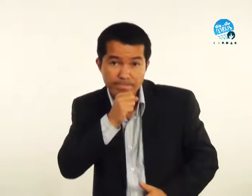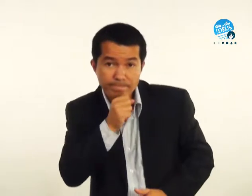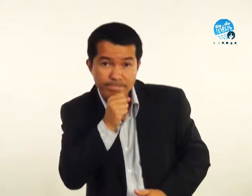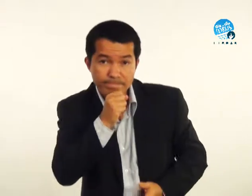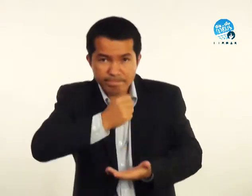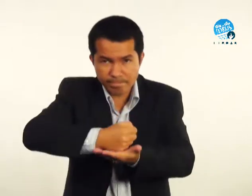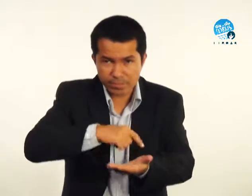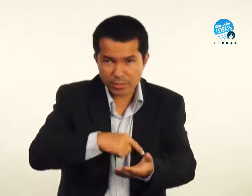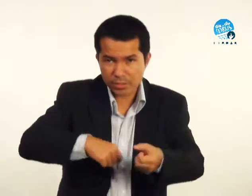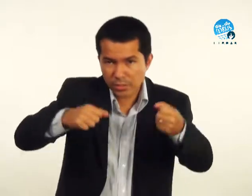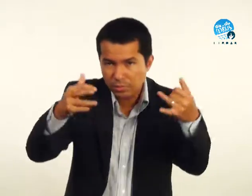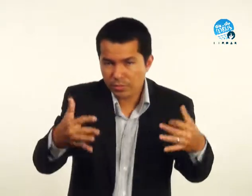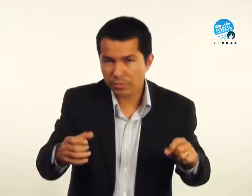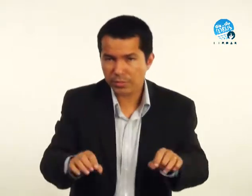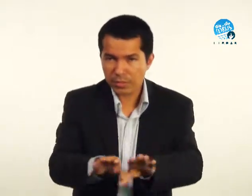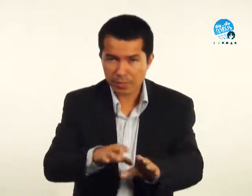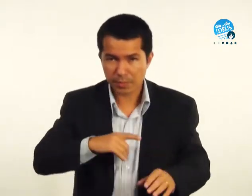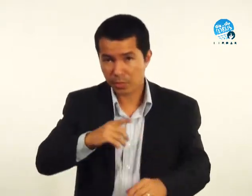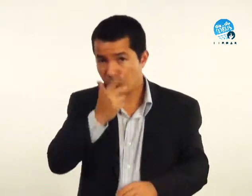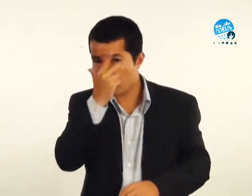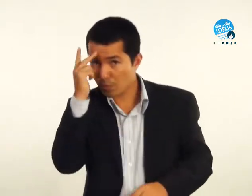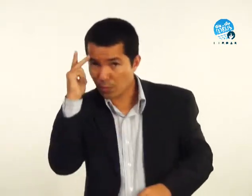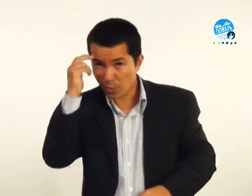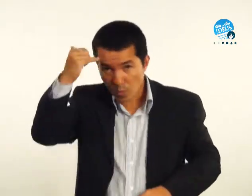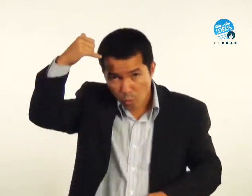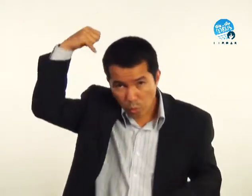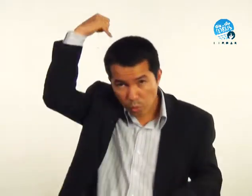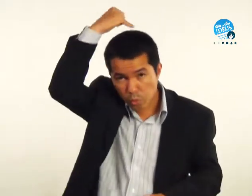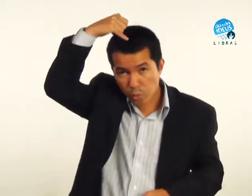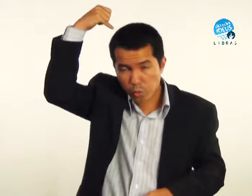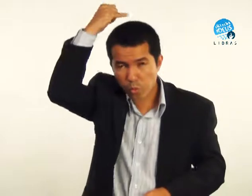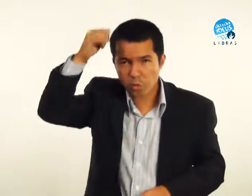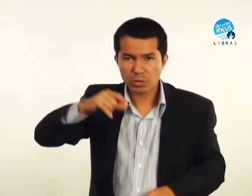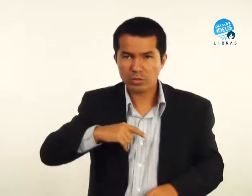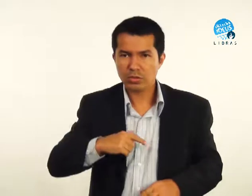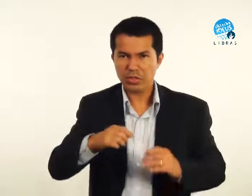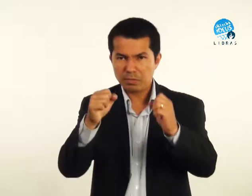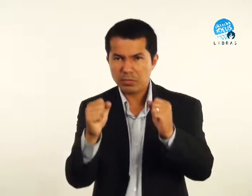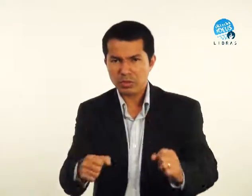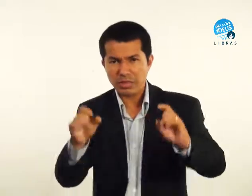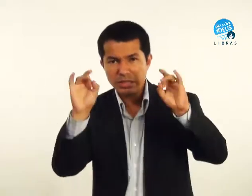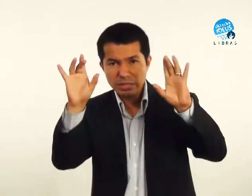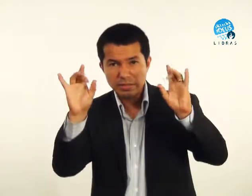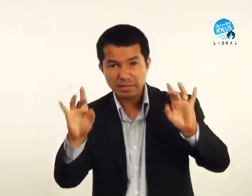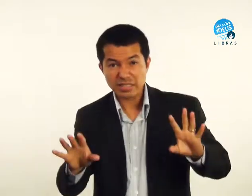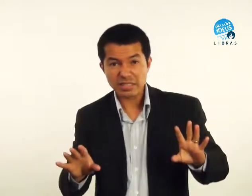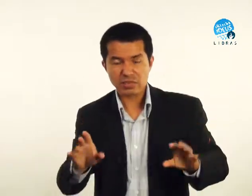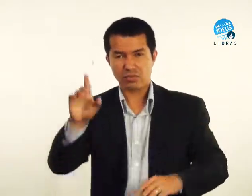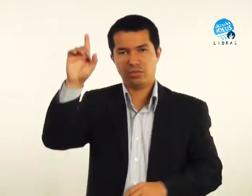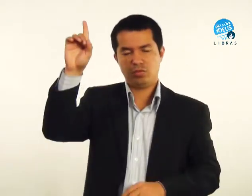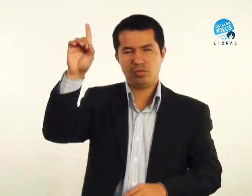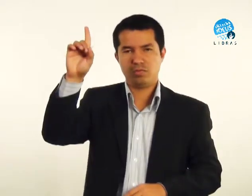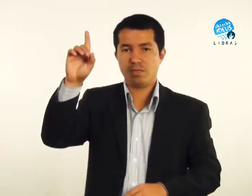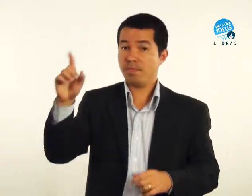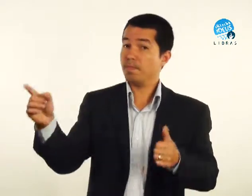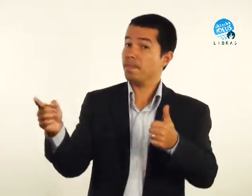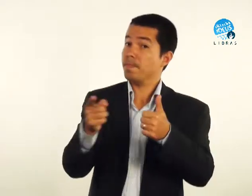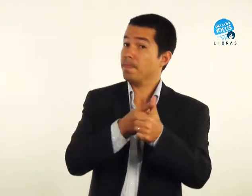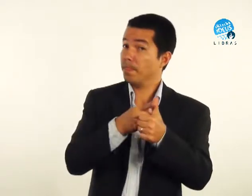que recebiam essa unção especial de Deus, esse poder de Deus, eram 3 pessoas apenas. Era